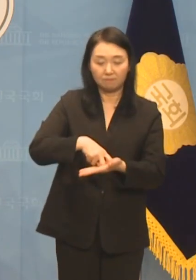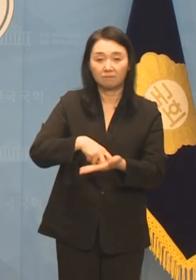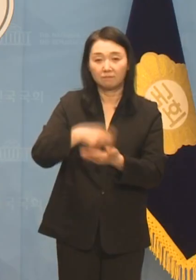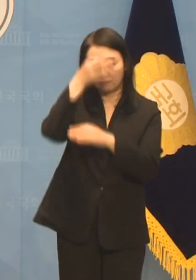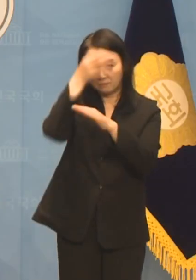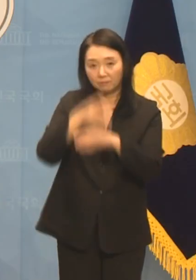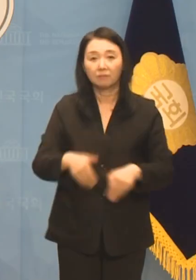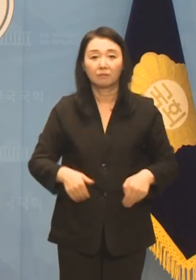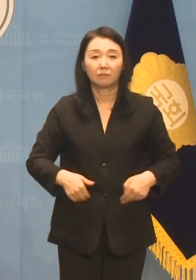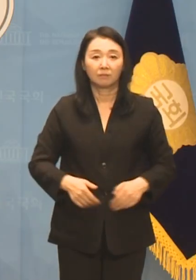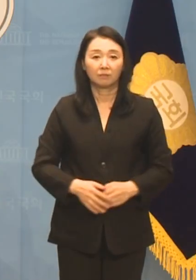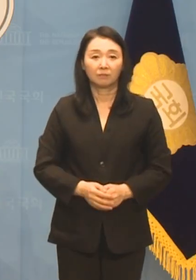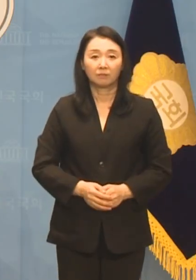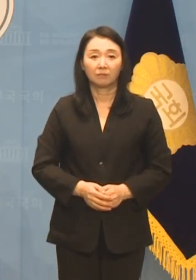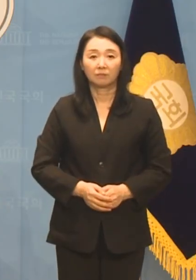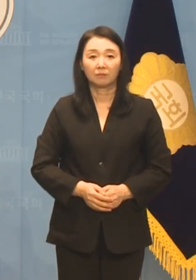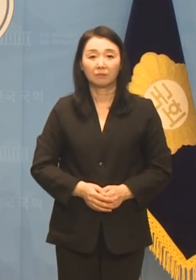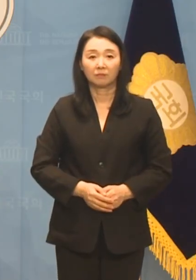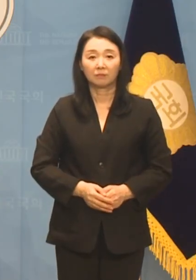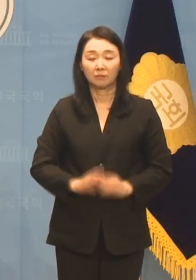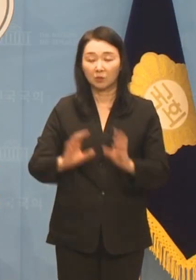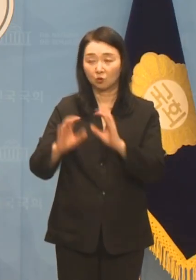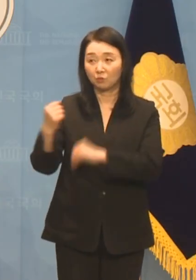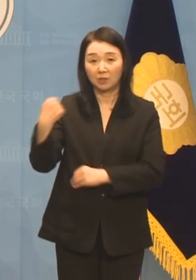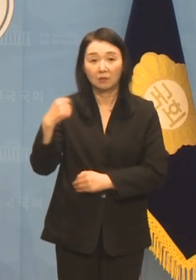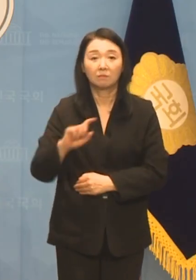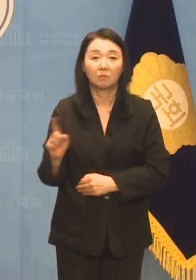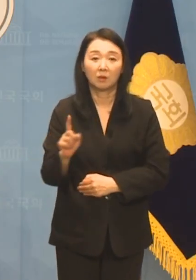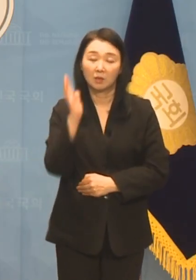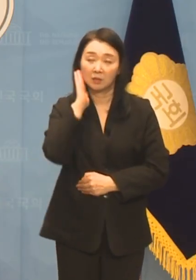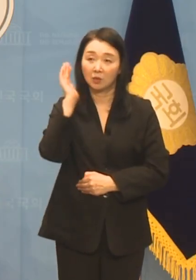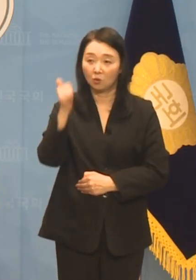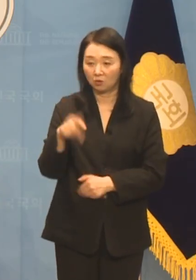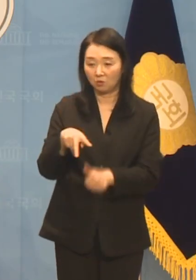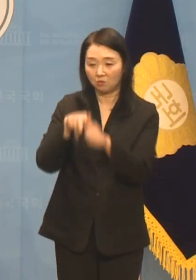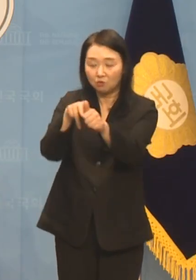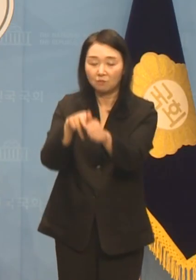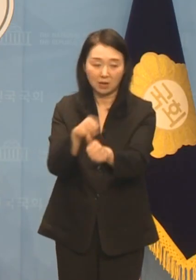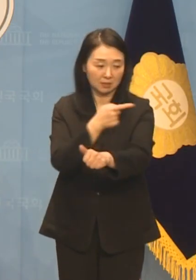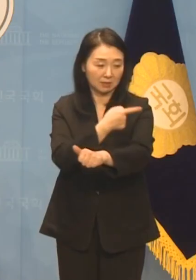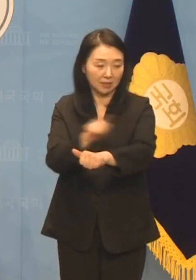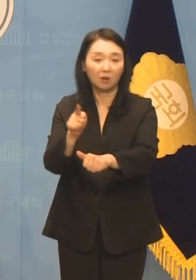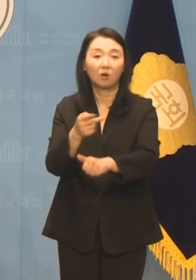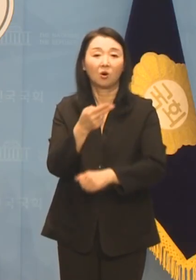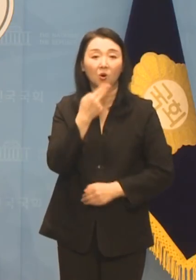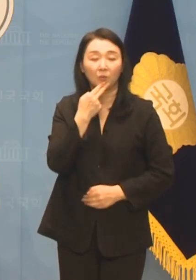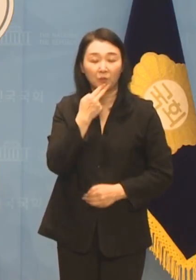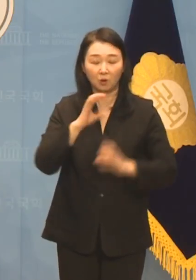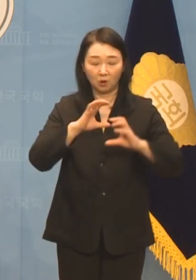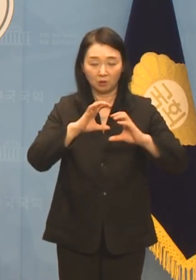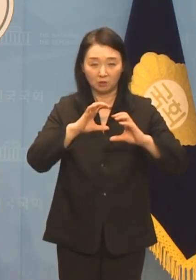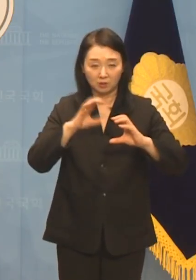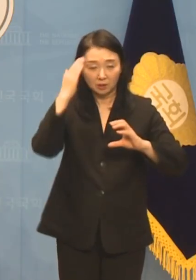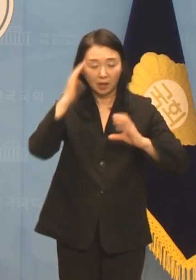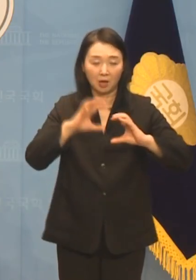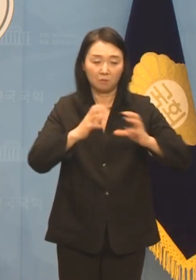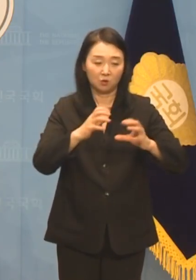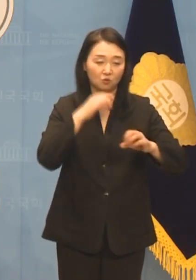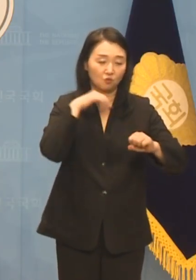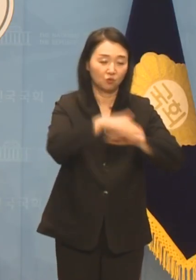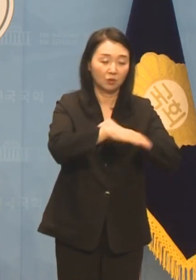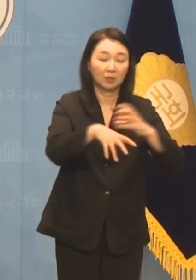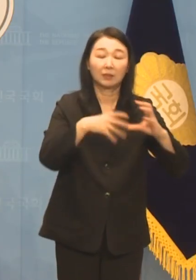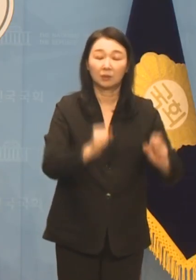꿇고 사죄하십시오. 국민의힘은 대선 출마를 할 자격도 민주공화국에 존재할 이유도